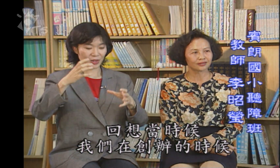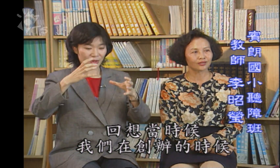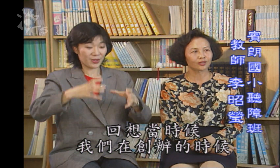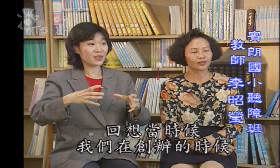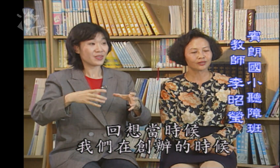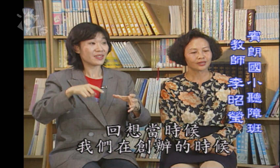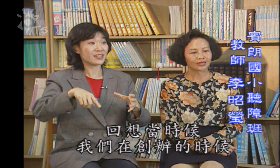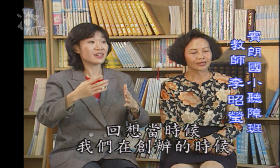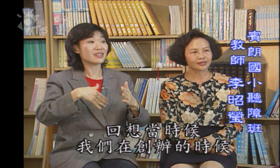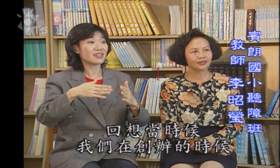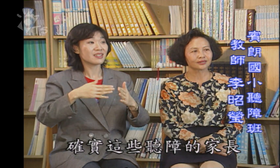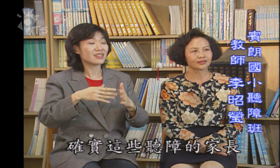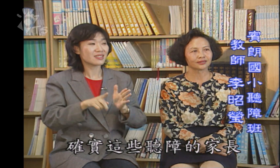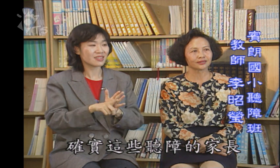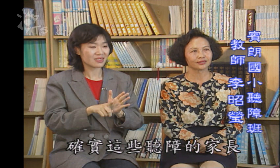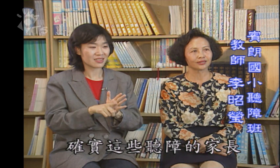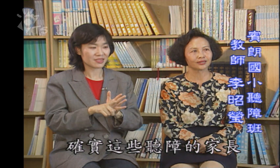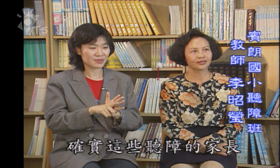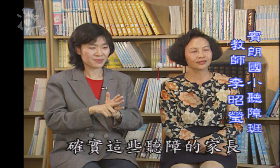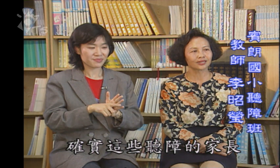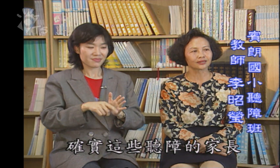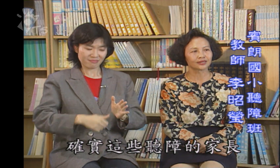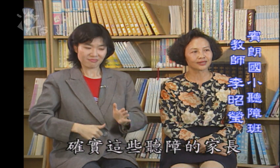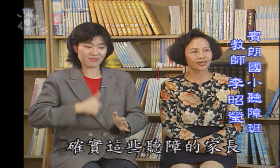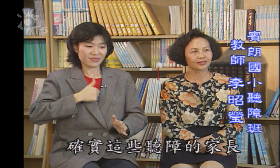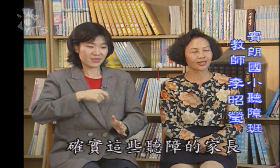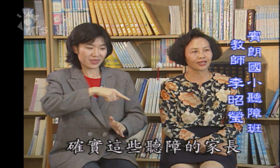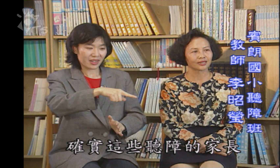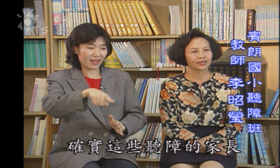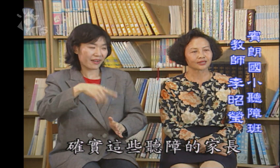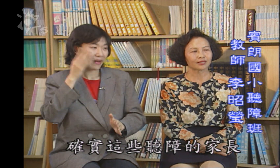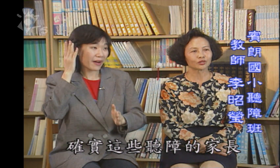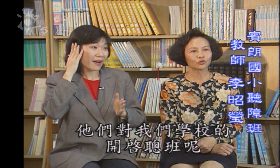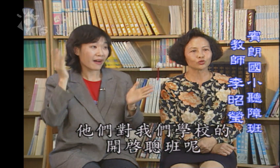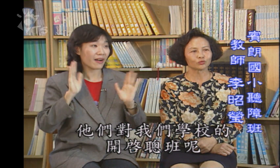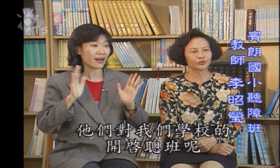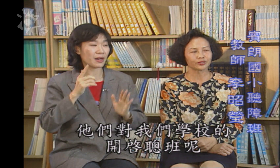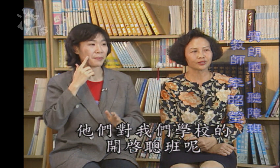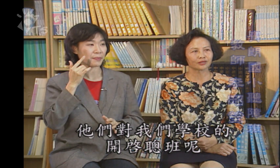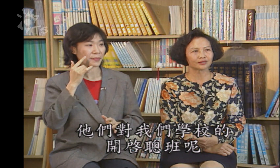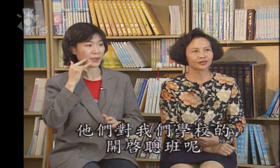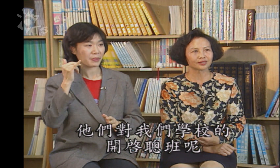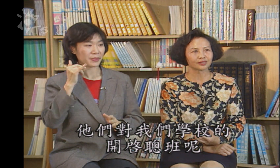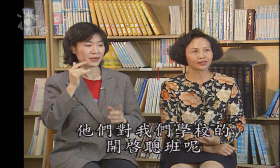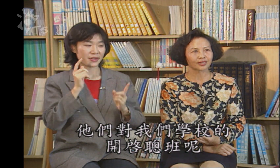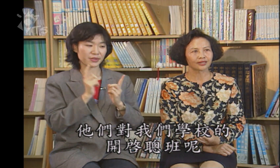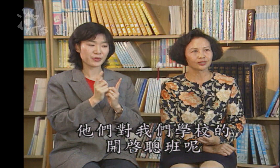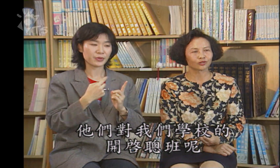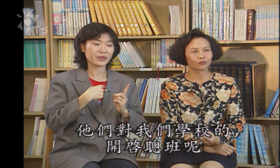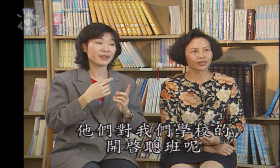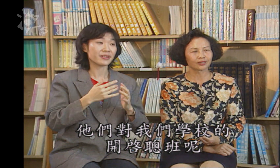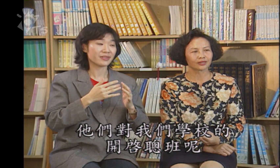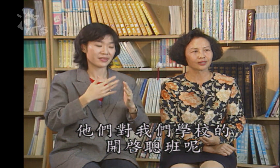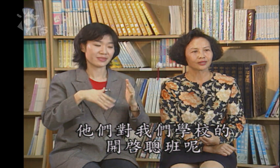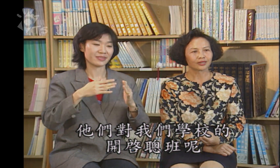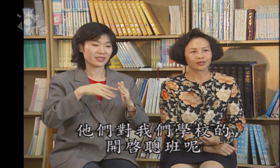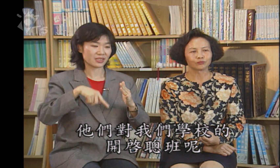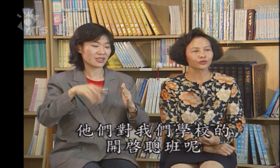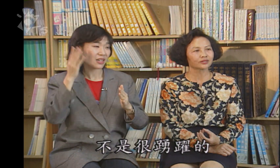候，确实这些听障的家长，他们对我们学校的这个开启聪班呢，不是很